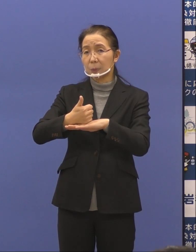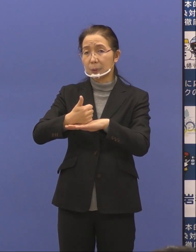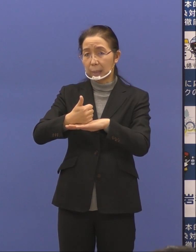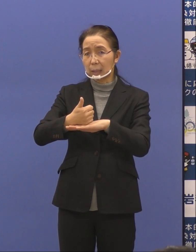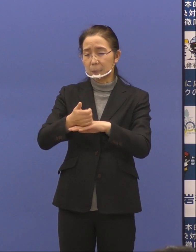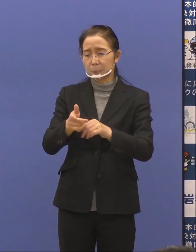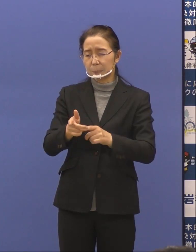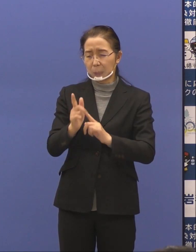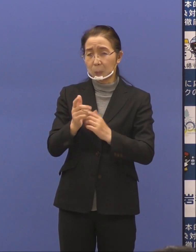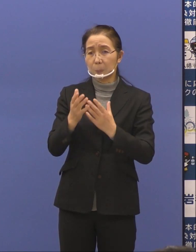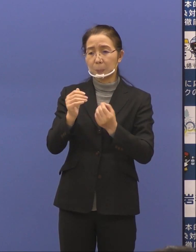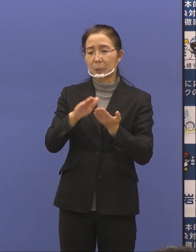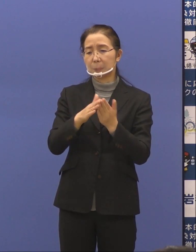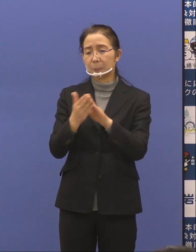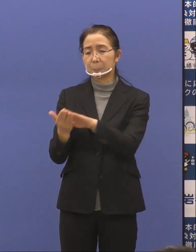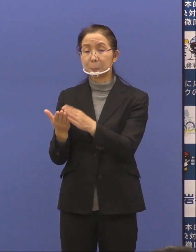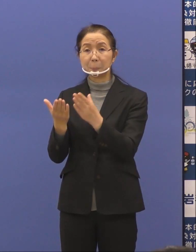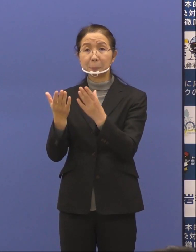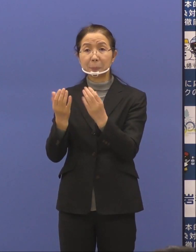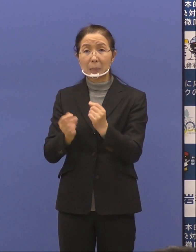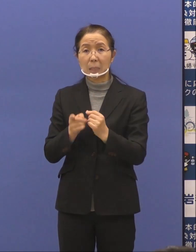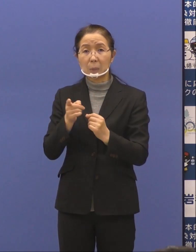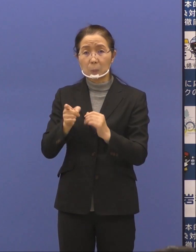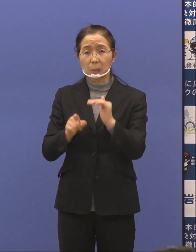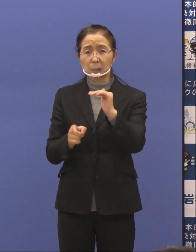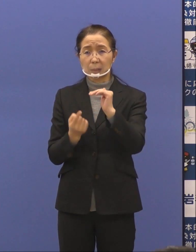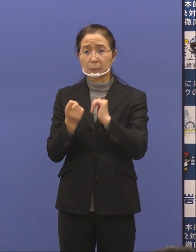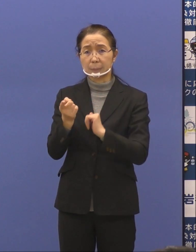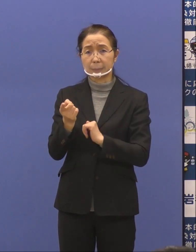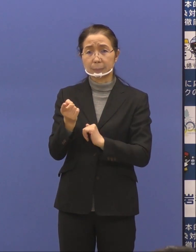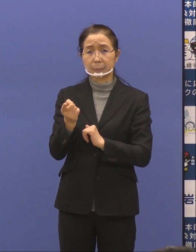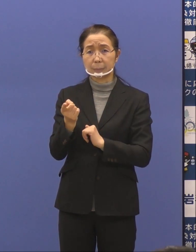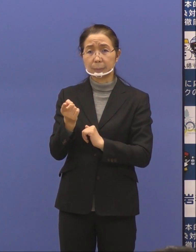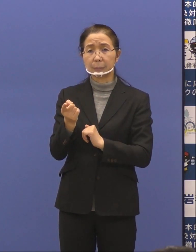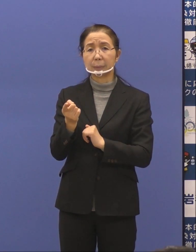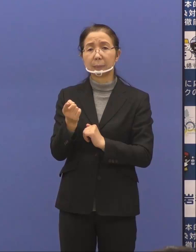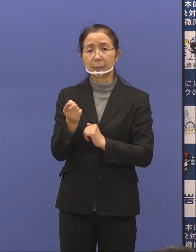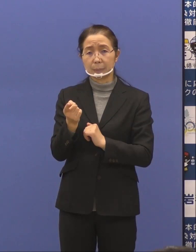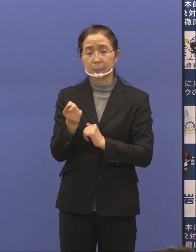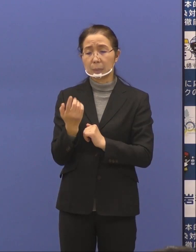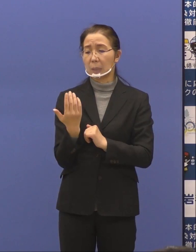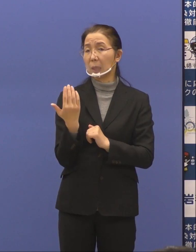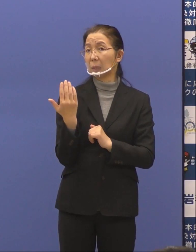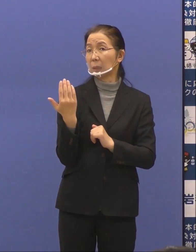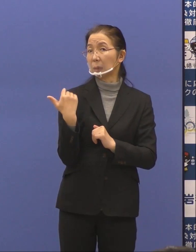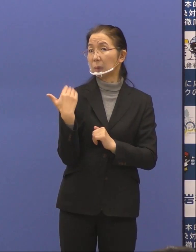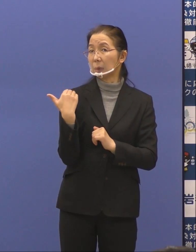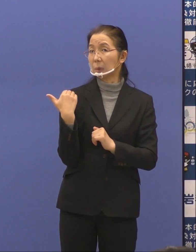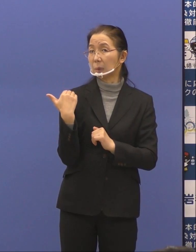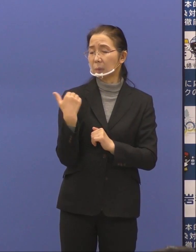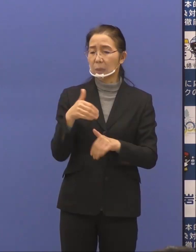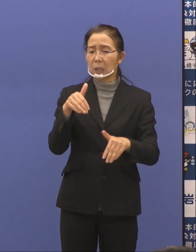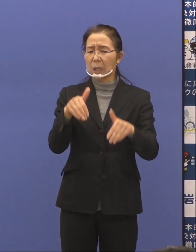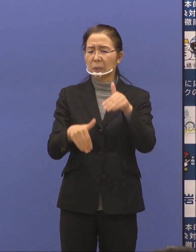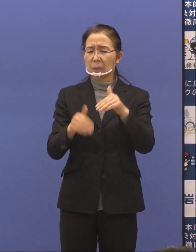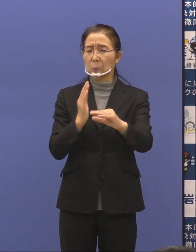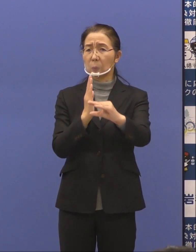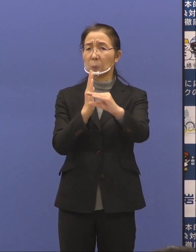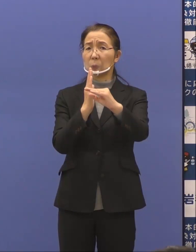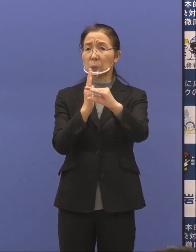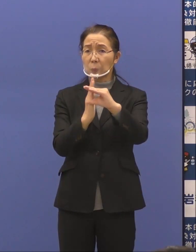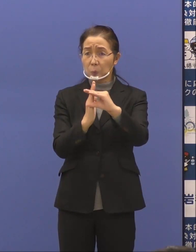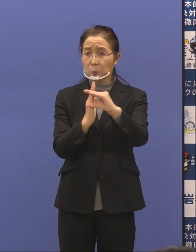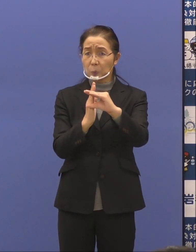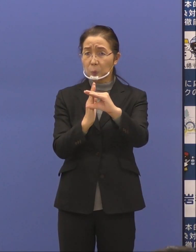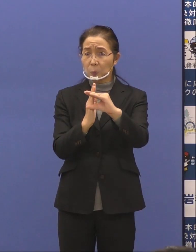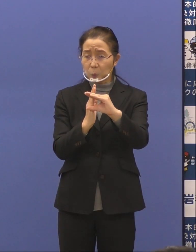狙撃され亡くなったことについて、当時私は選挙中はそ